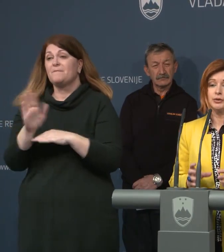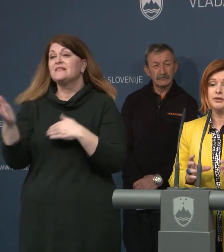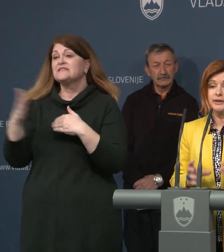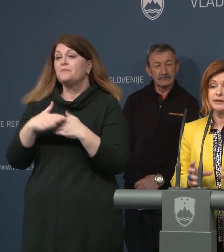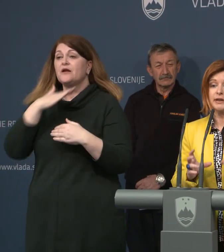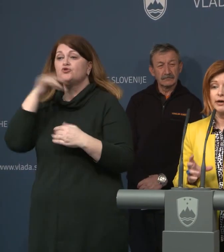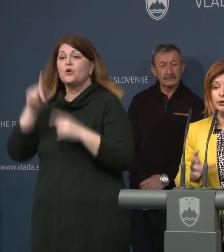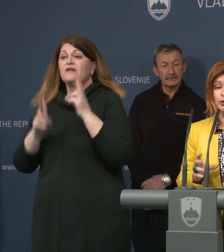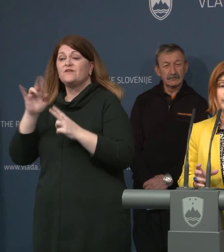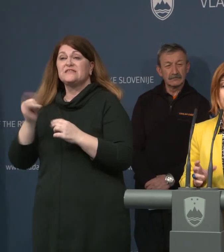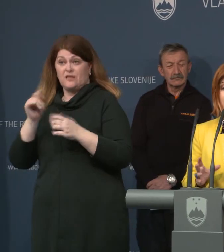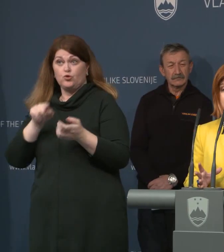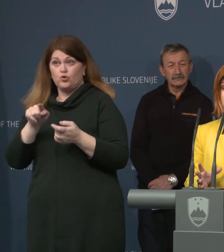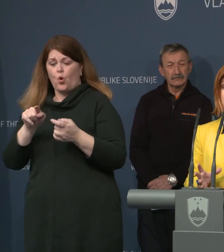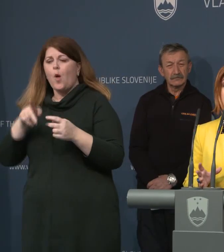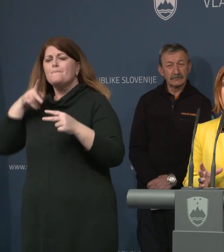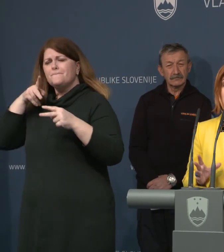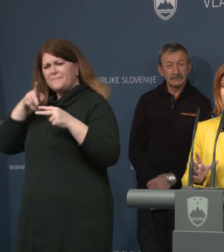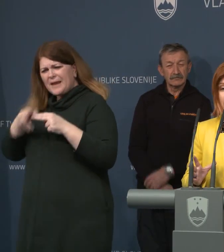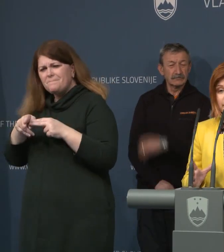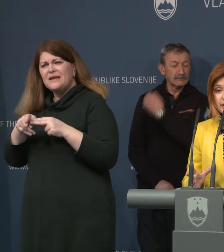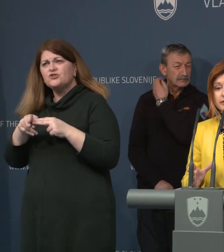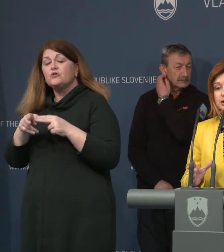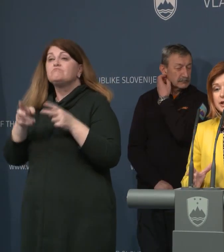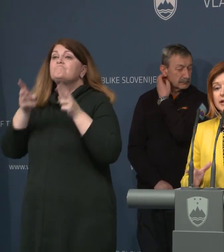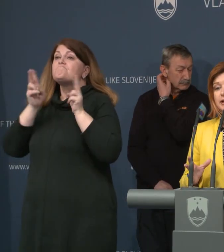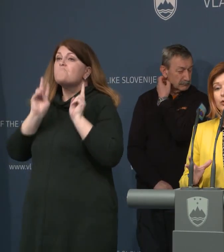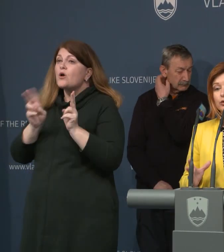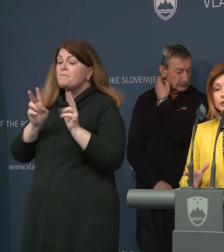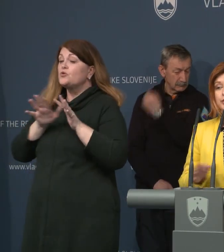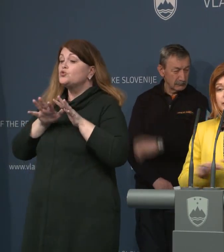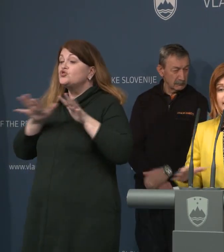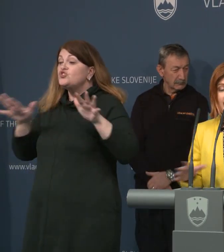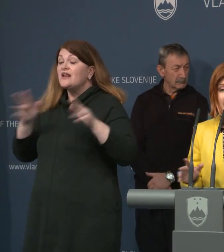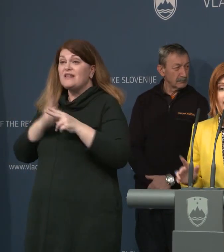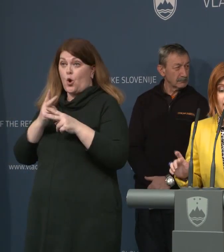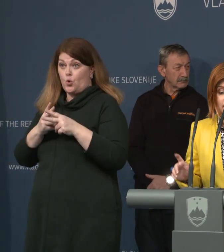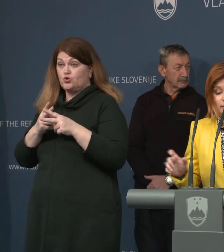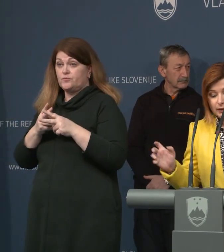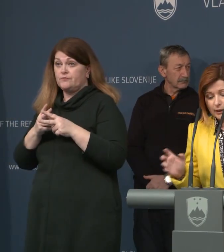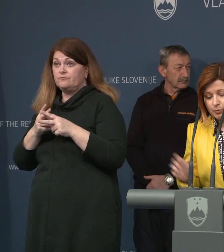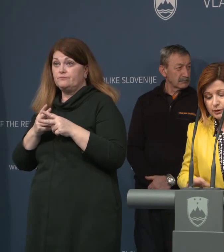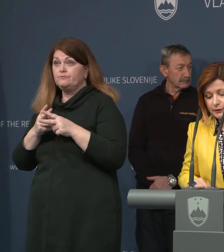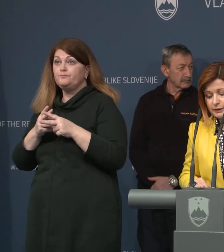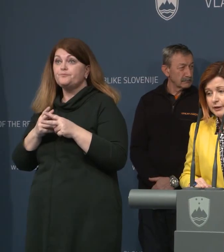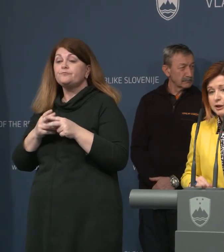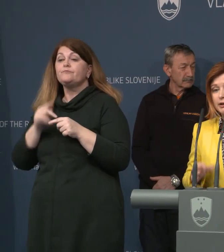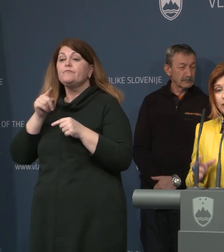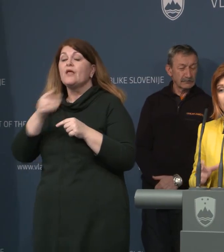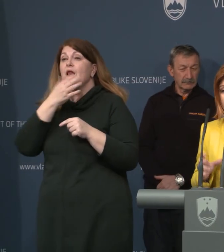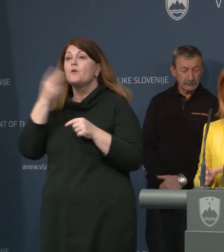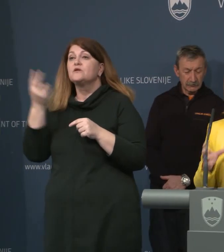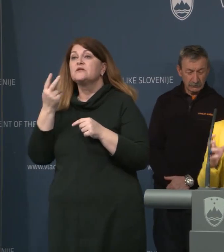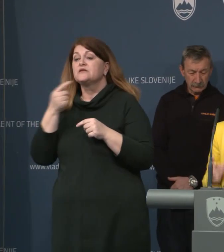zapiranja šol in vrtcev je ravno to preprečiti, morebitno širjenje okužb, torej ta, ne, lepo slovensko